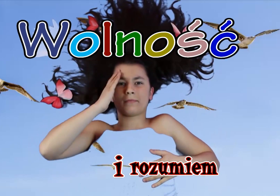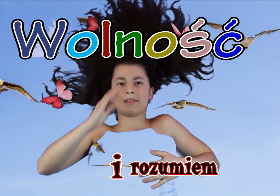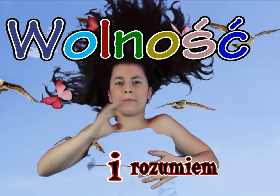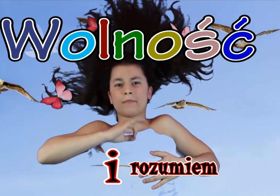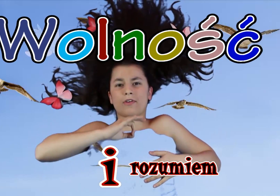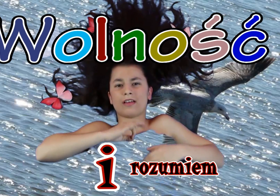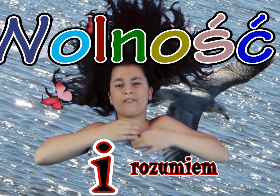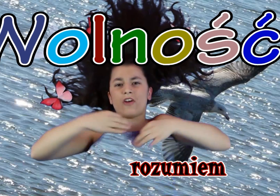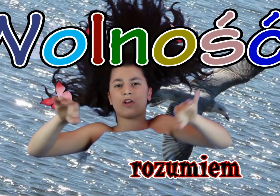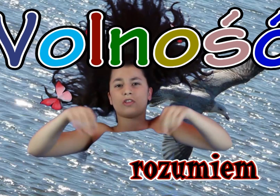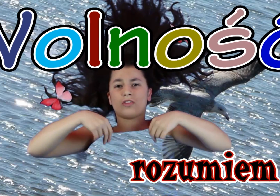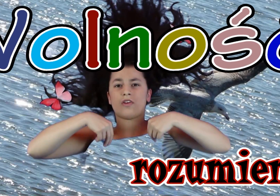i rozumiem, wolność.